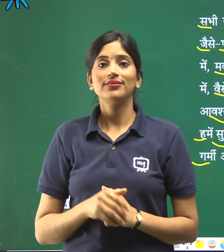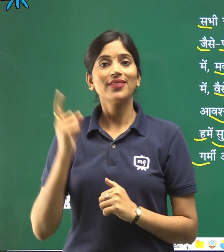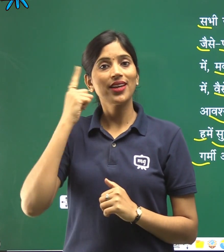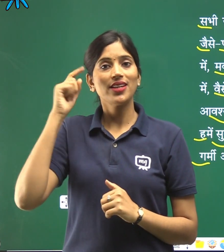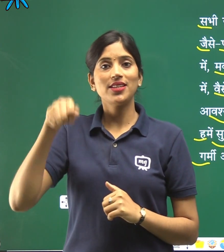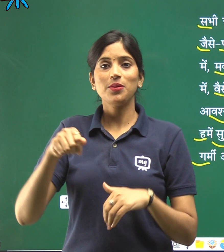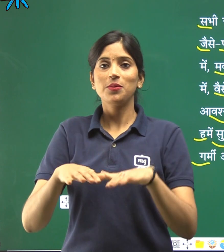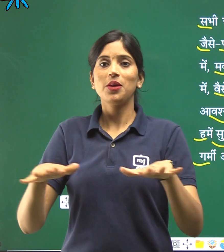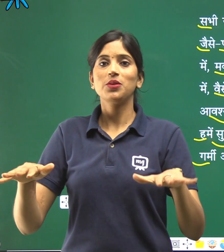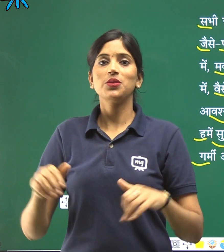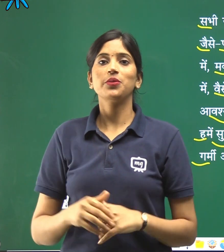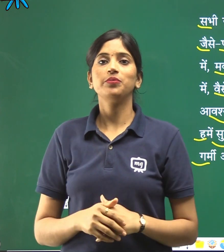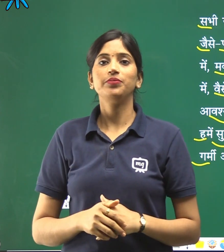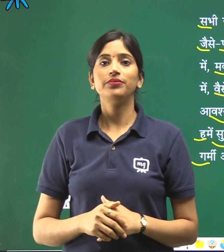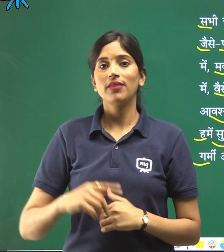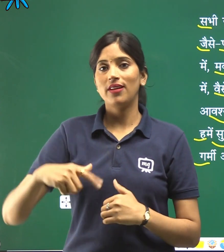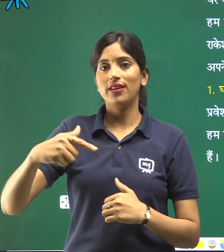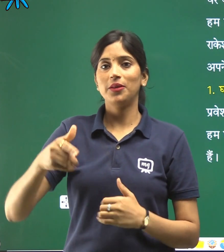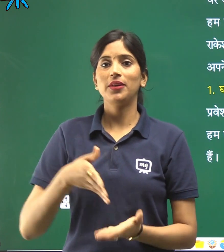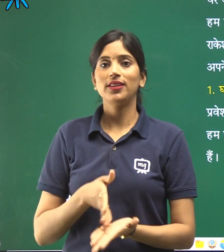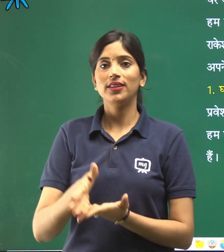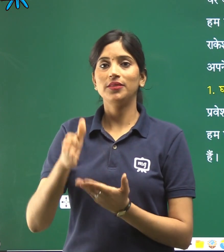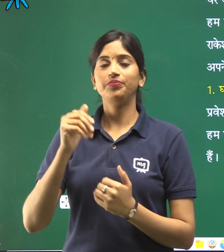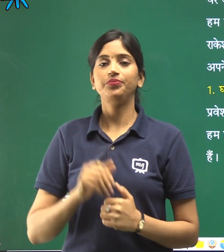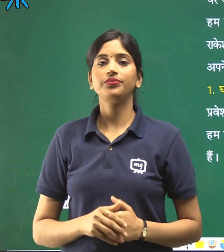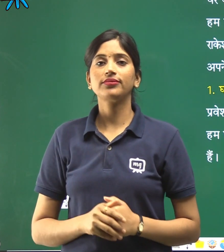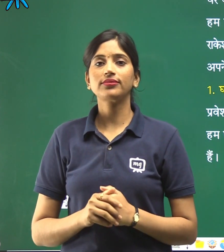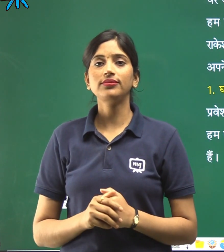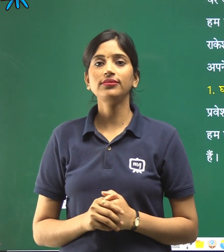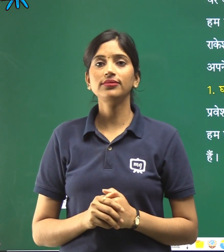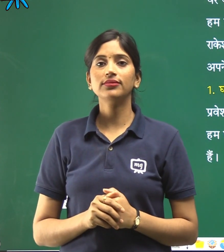समझ में आया बच्चों? आगे बढ़ते हैं।